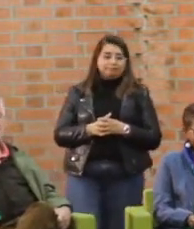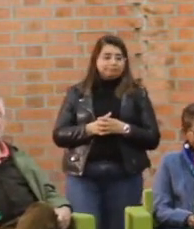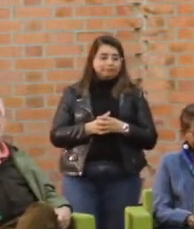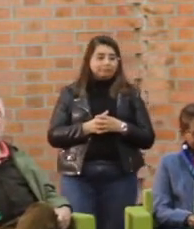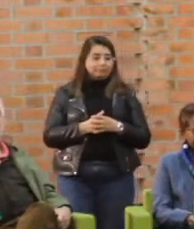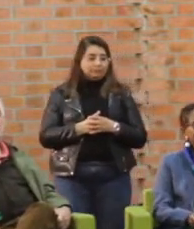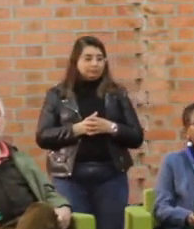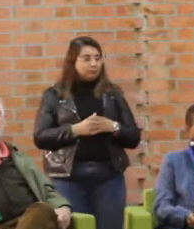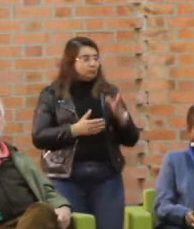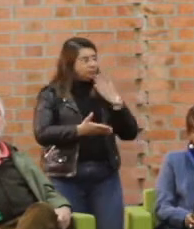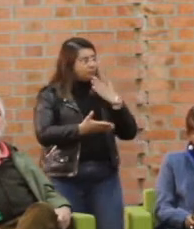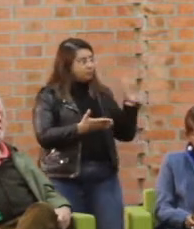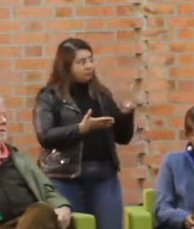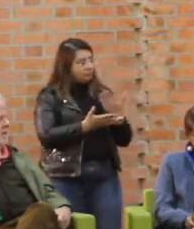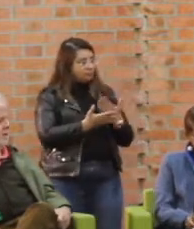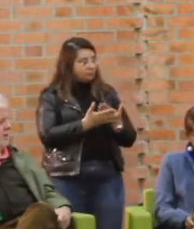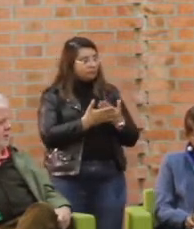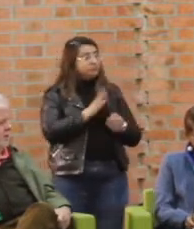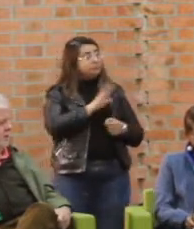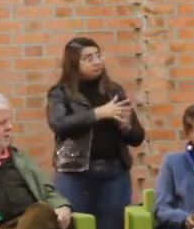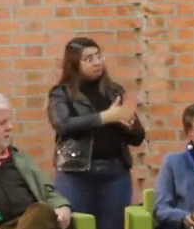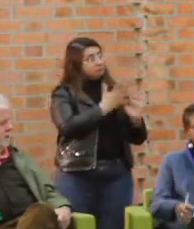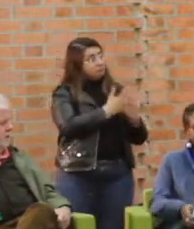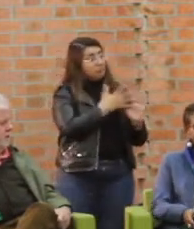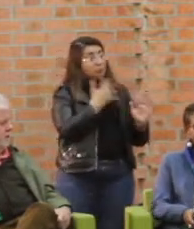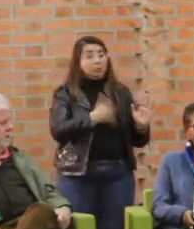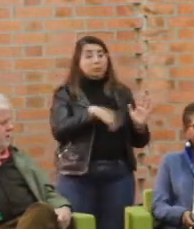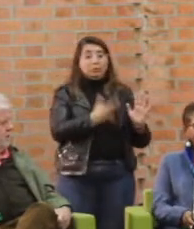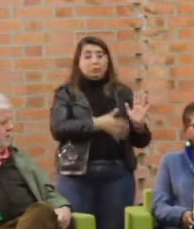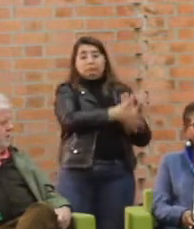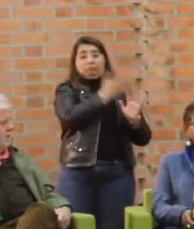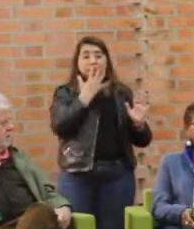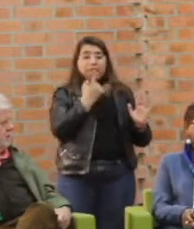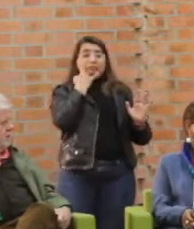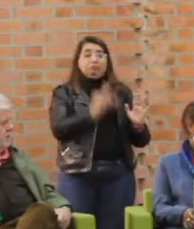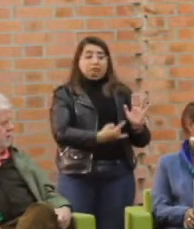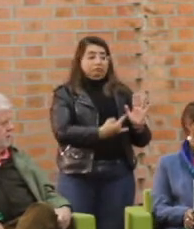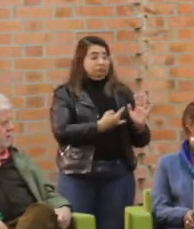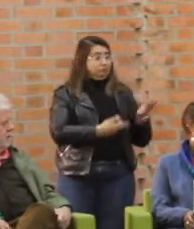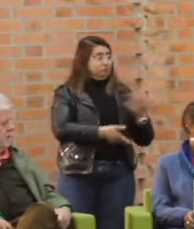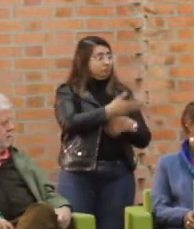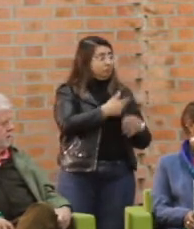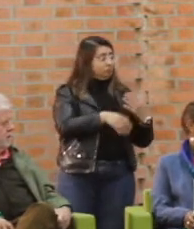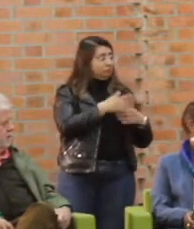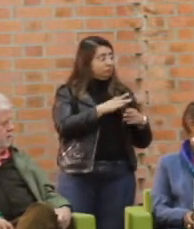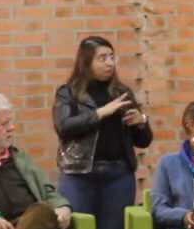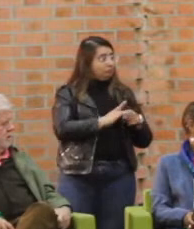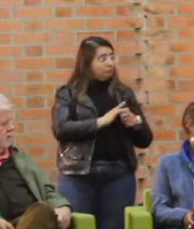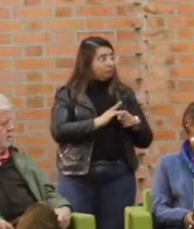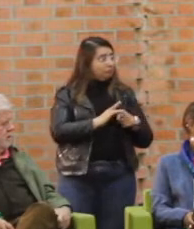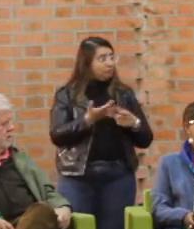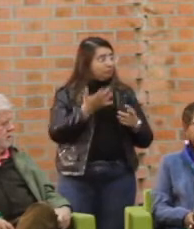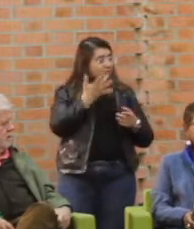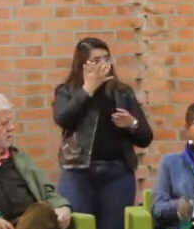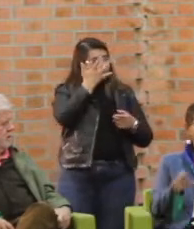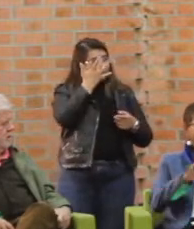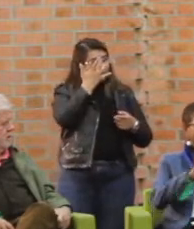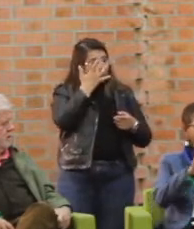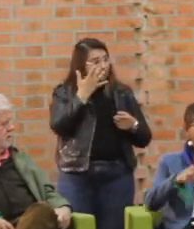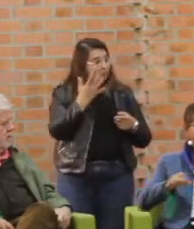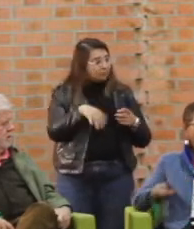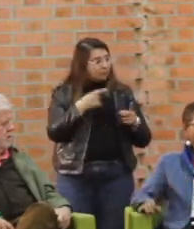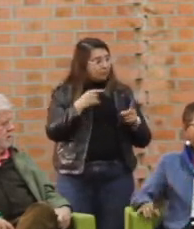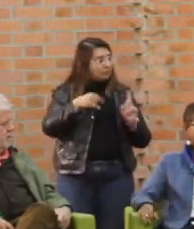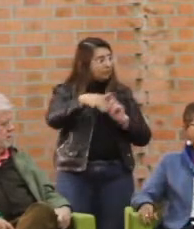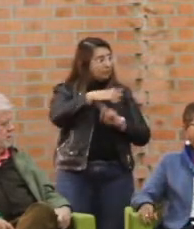Gracias Ruth no me parece muy interesante lo que señalas y creo que esas aguas movedizas que justamente describes como